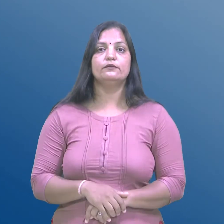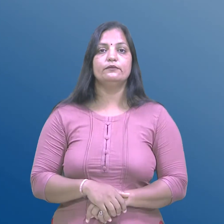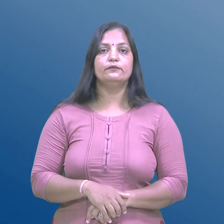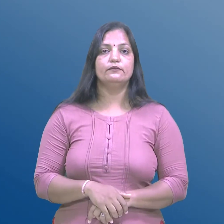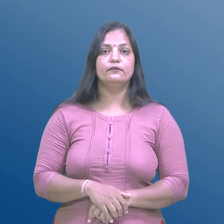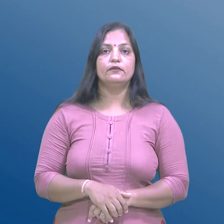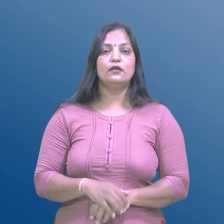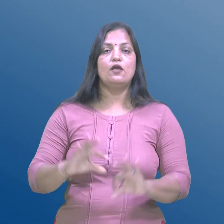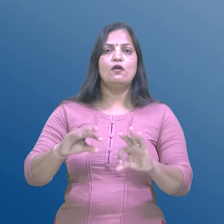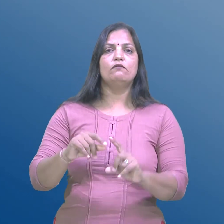પર્યાવરણીય